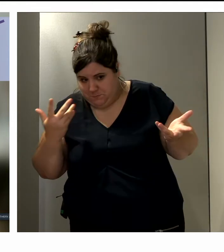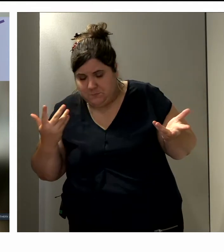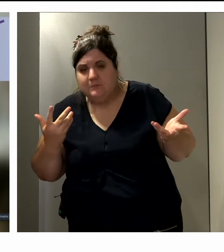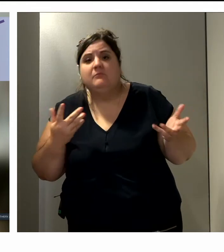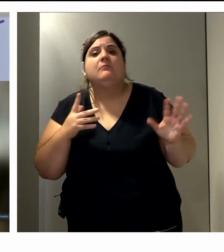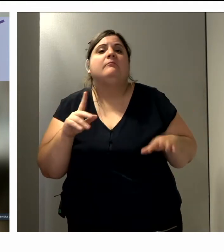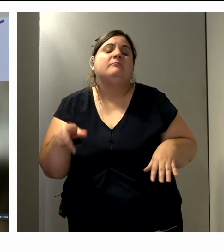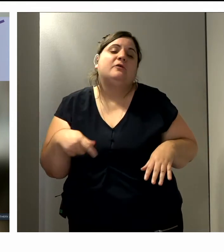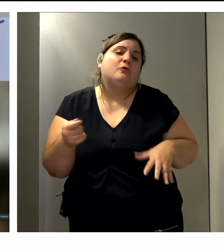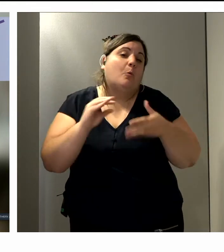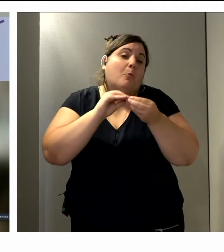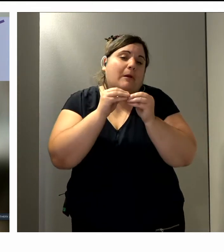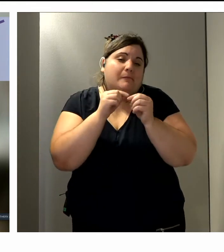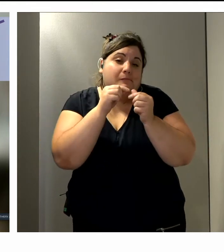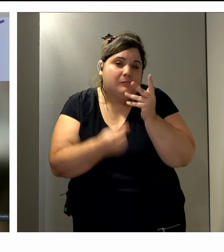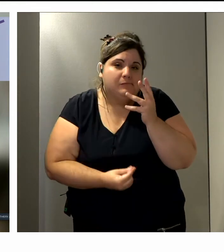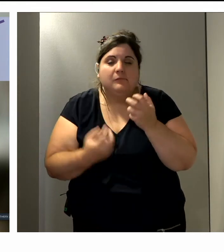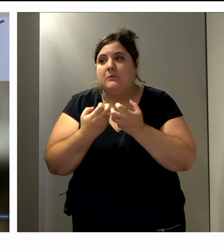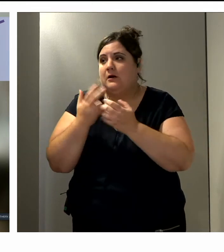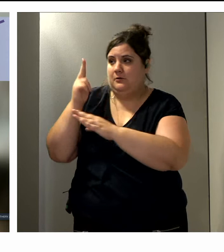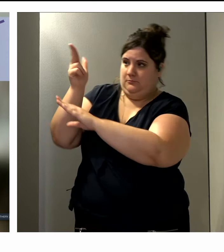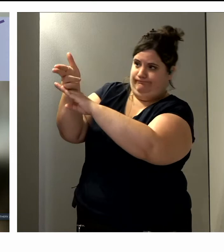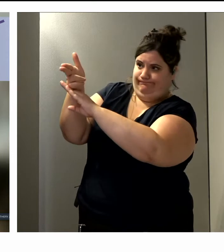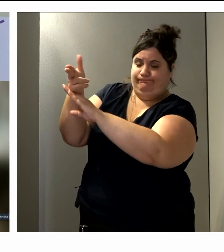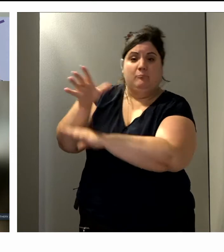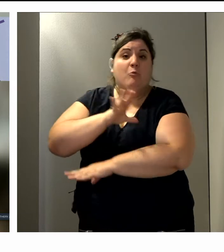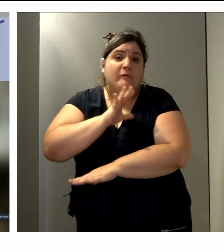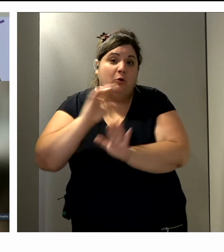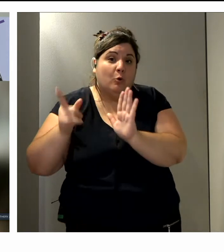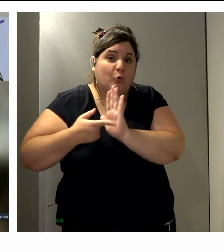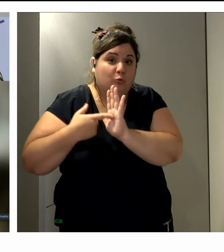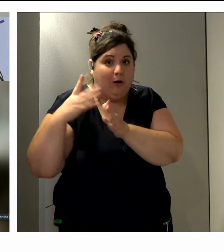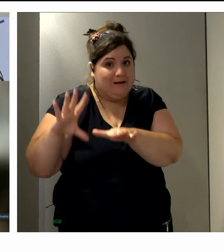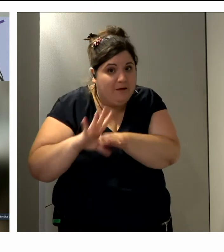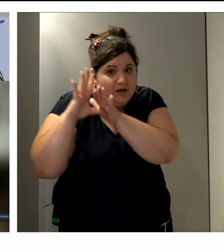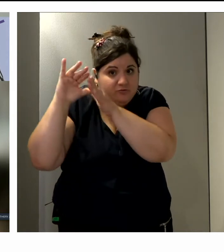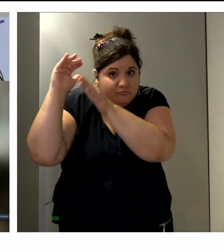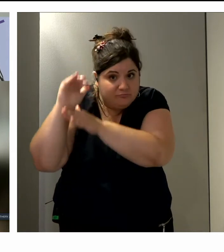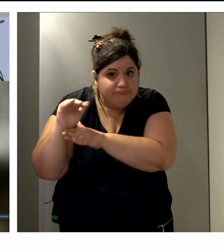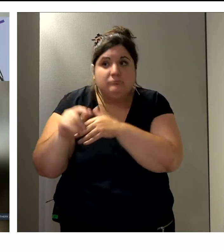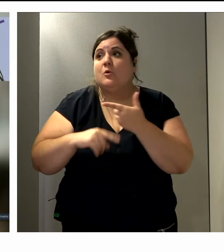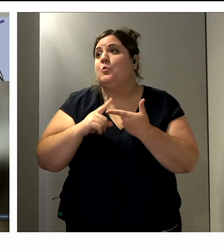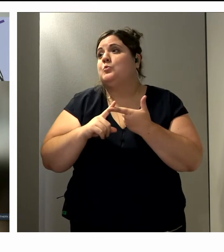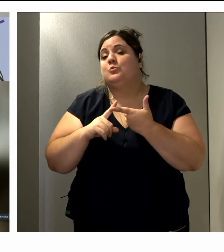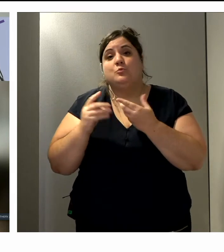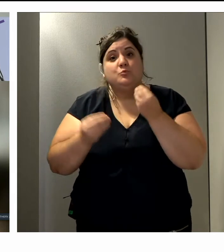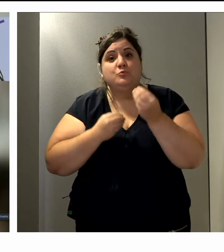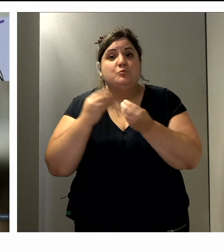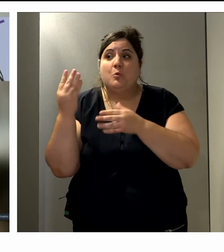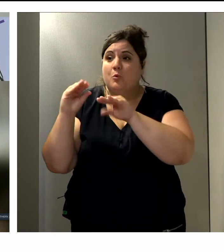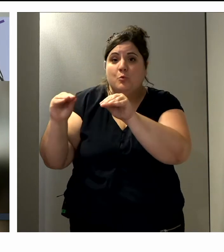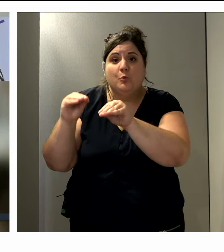Évidemment, ça poserait plusieurs problèmes, notamment du droit à l'image, le fait de déposer son cours et le reste qu'il n'y ait plus d'étudiants dans